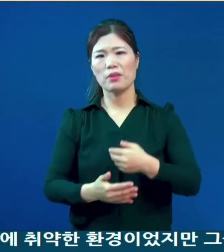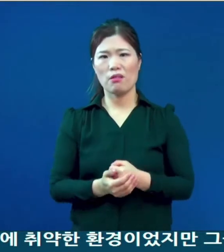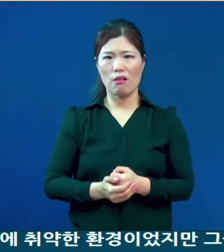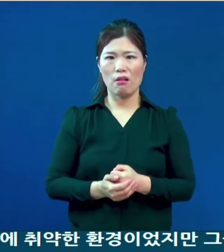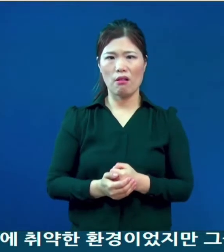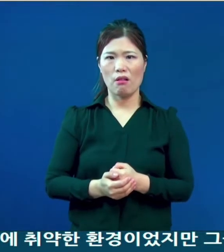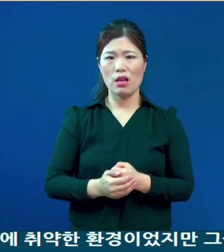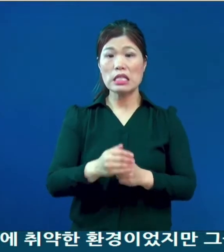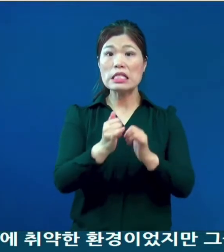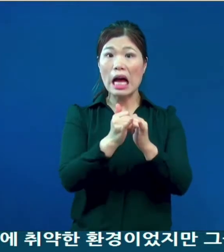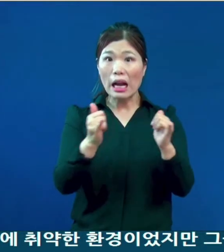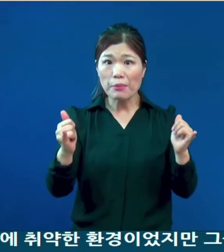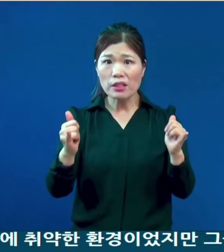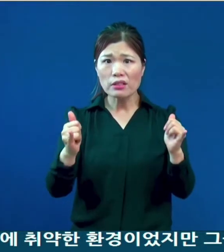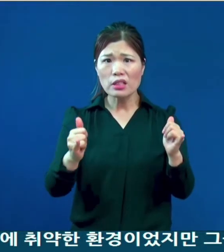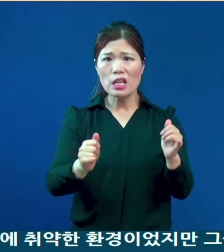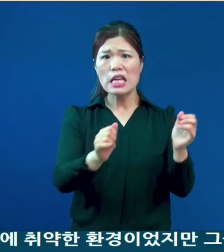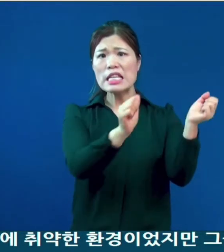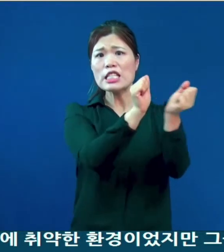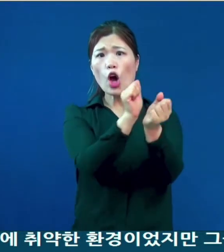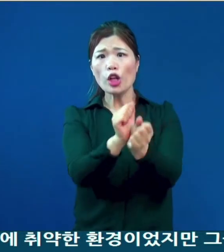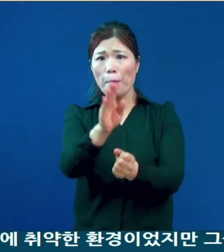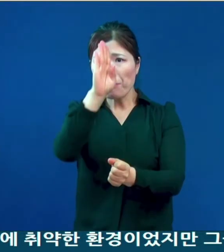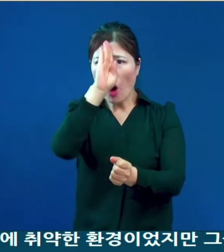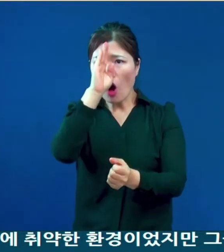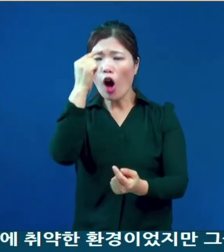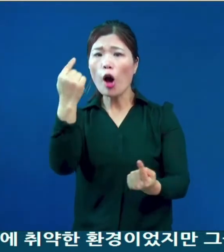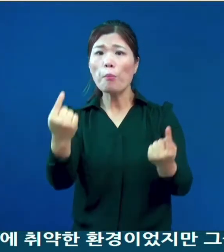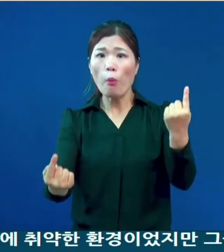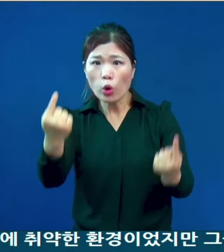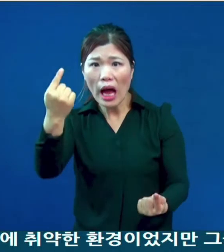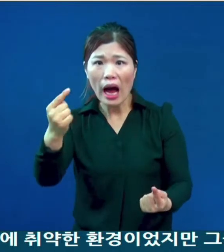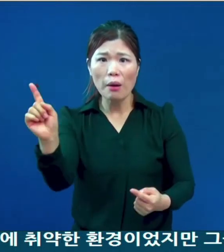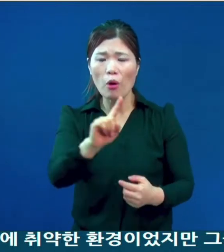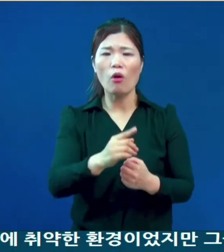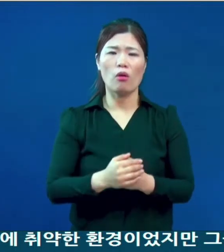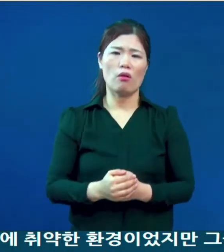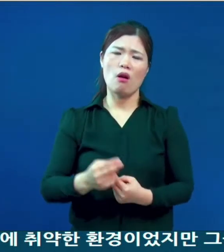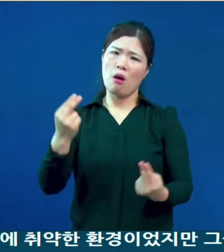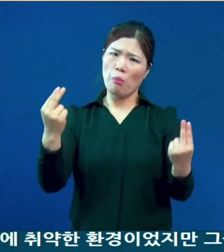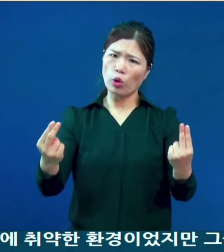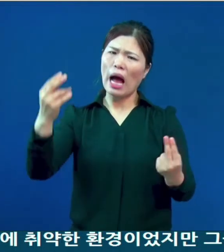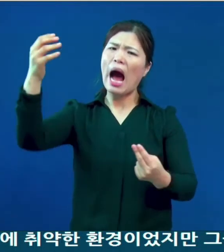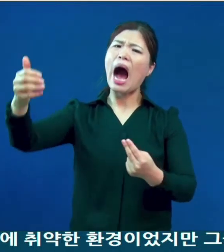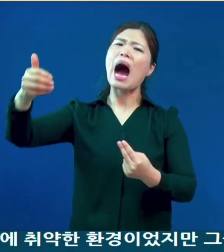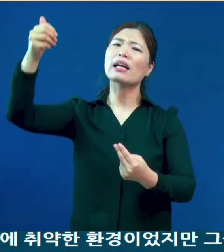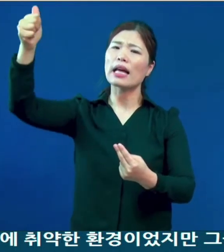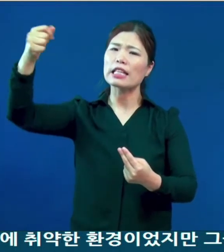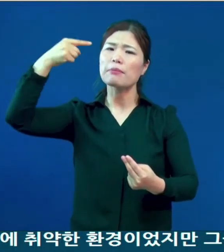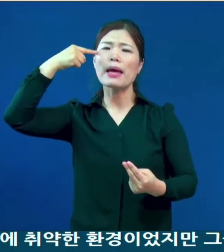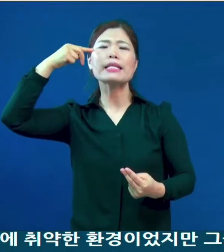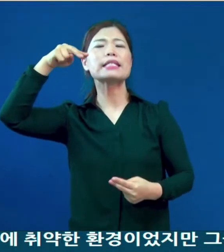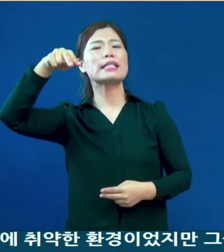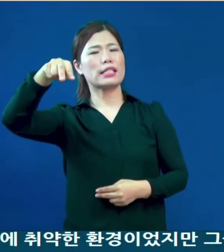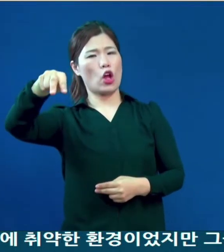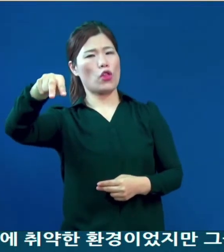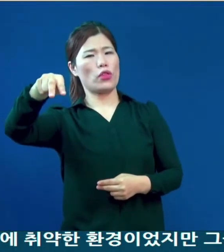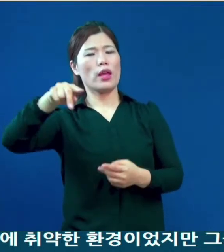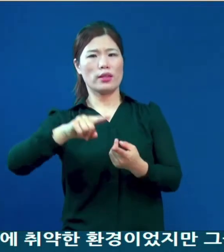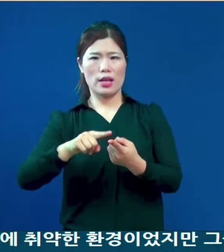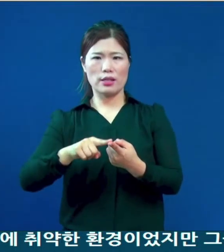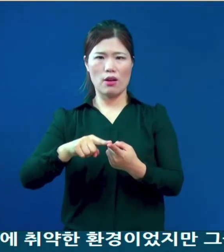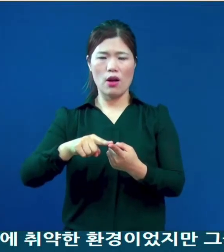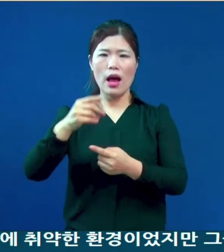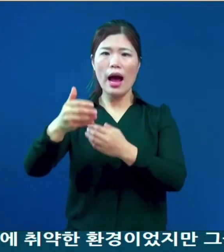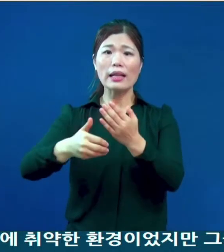이들은 전염병보다, 중요합니다, 이들은 전염병보다 하나님의 시선, 이 하나님의